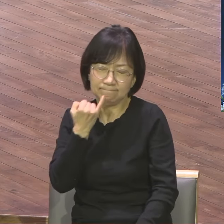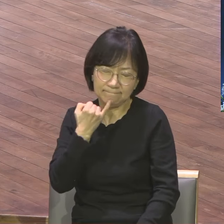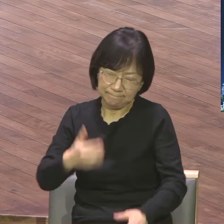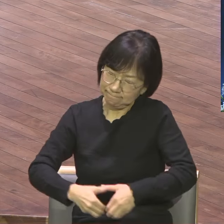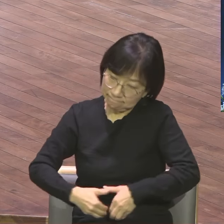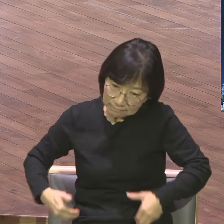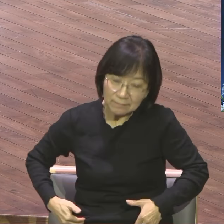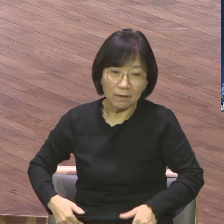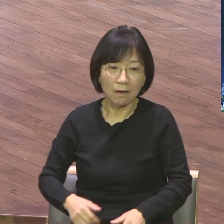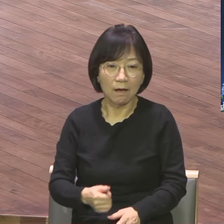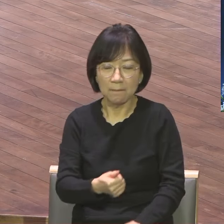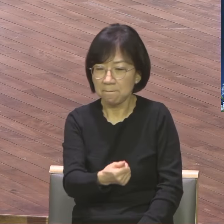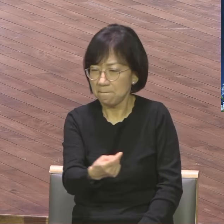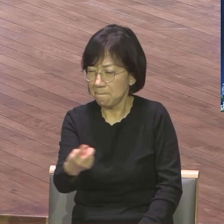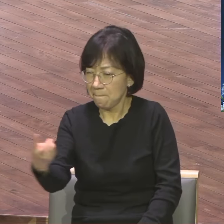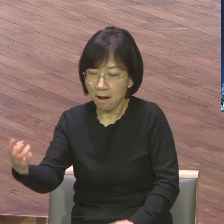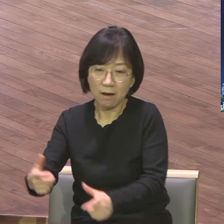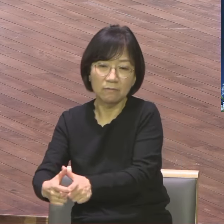겁니다.